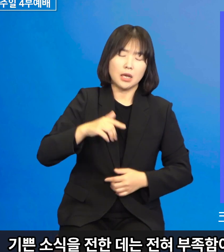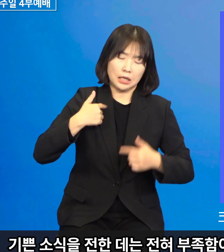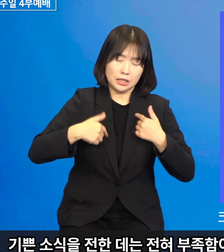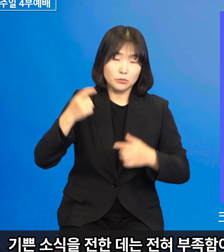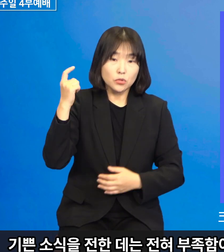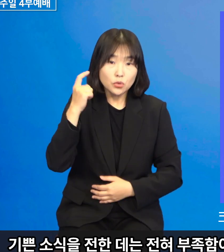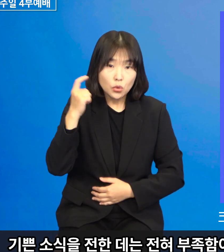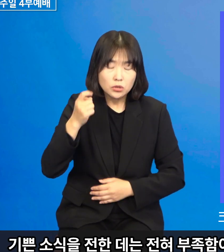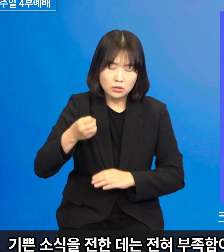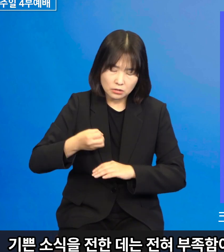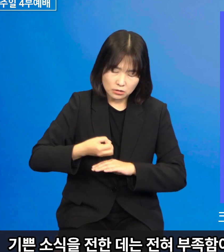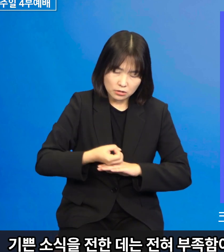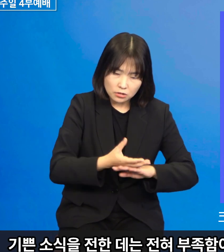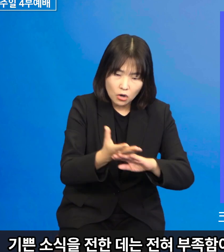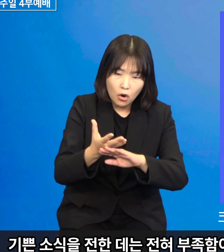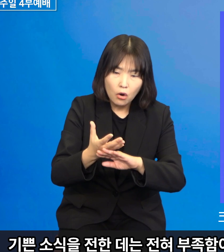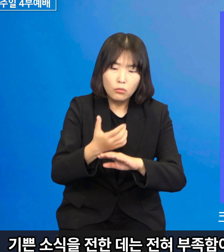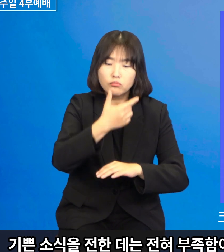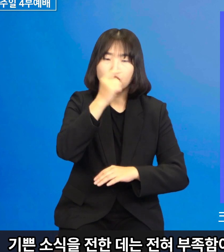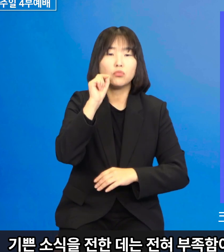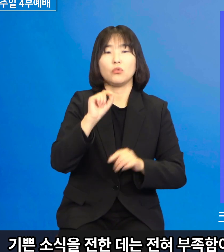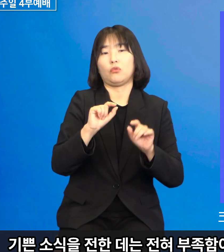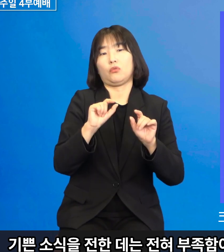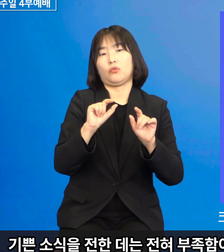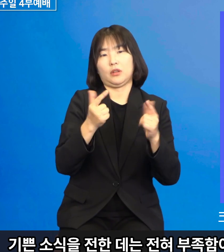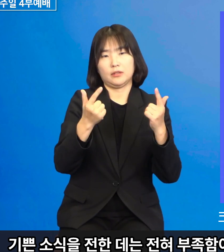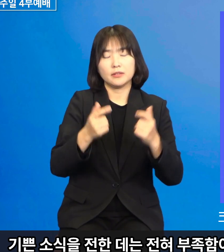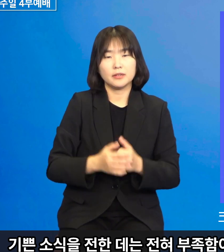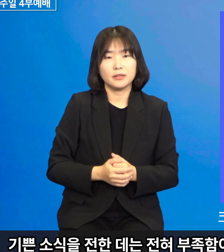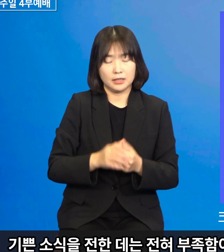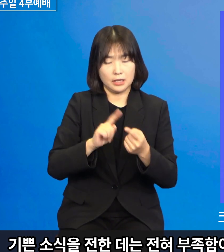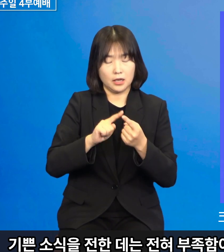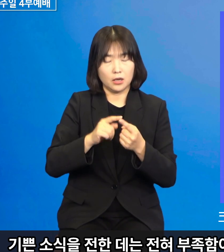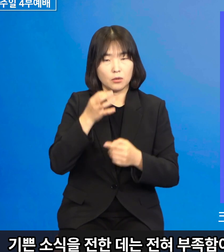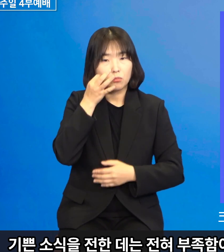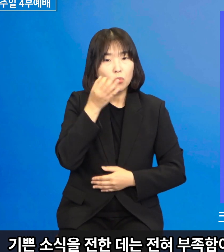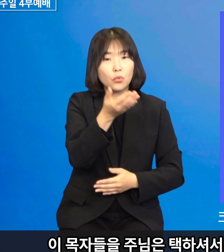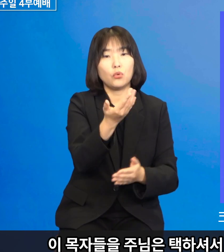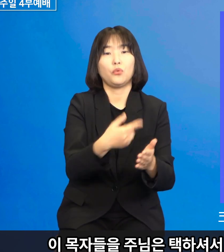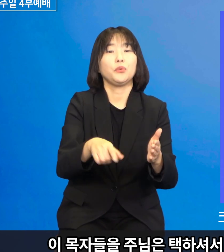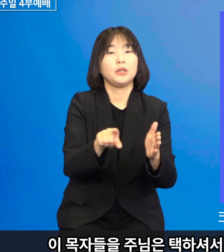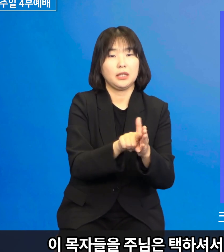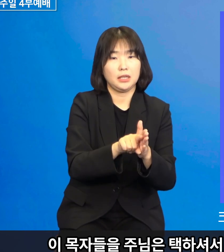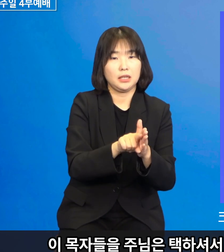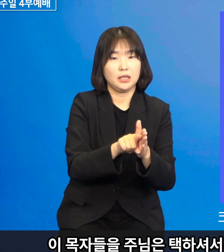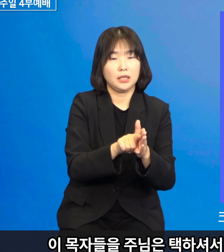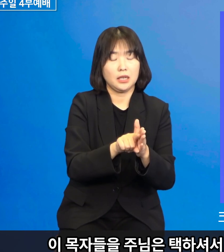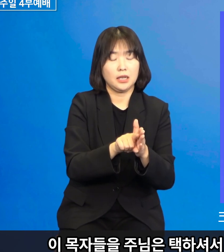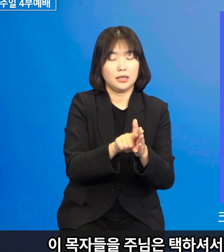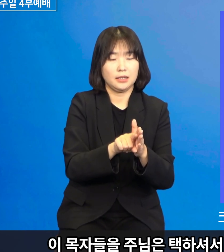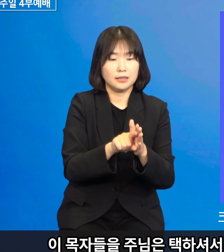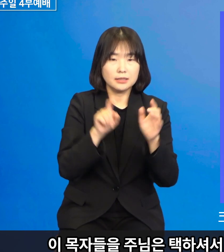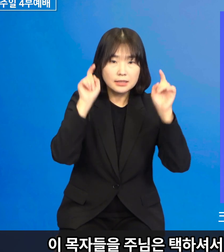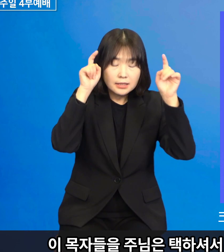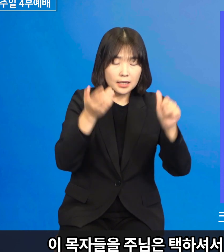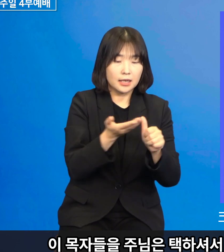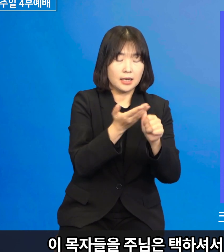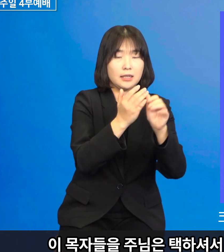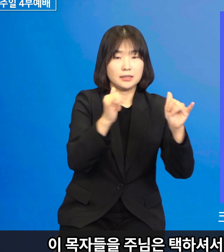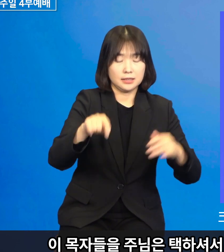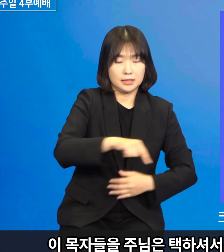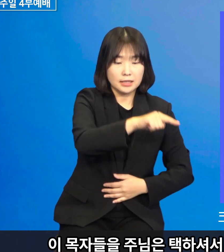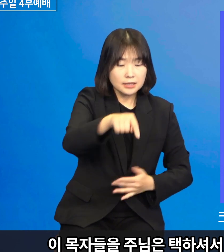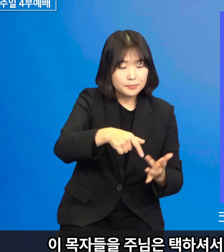기쁜 소식을 전하는 데는 전혀 부족함이 없다 라고 하는 것을 보여주기 위하여 이 목자들을 주님은